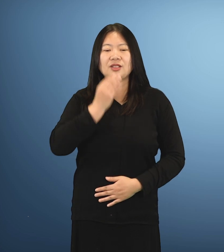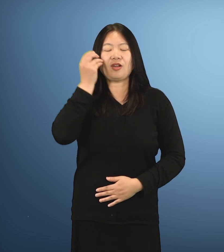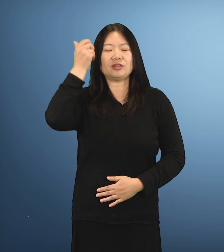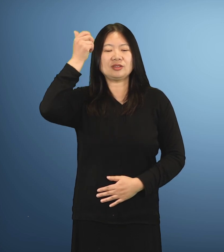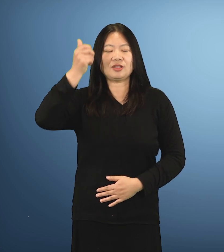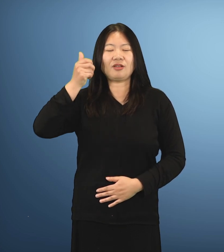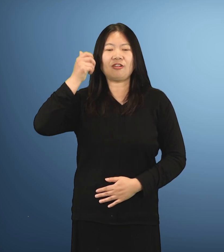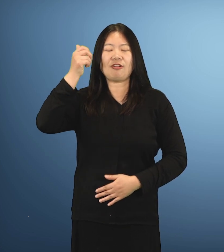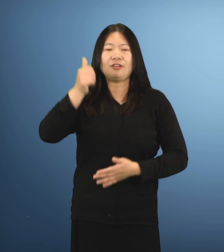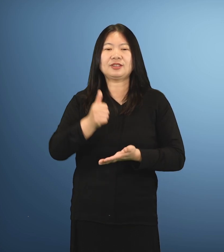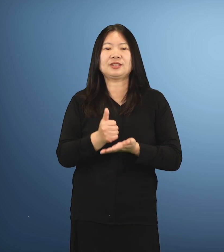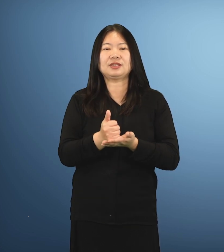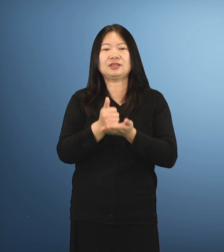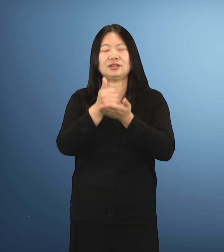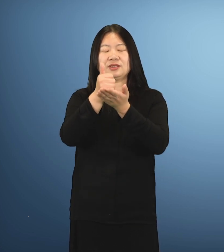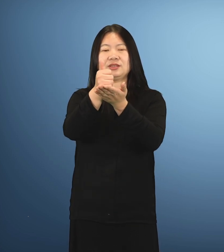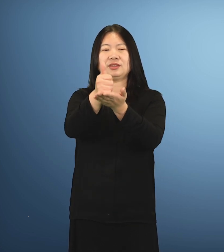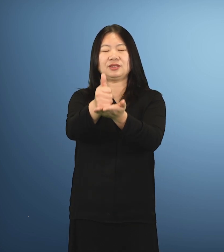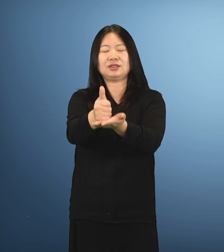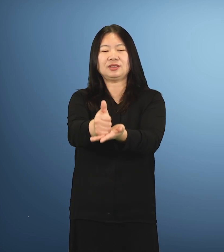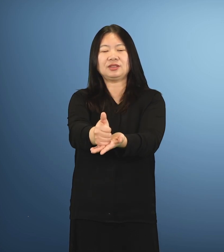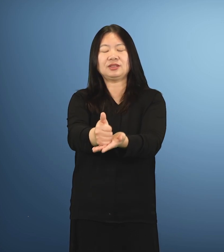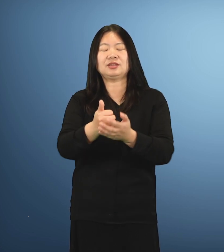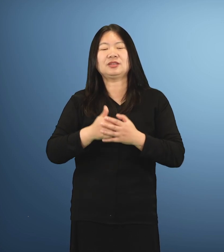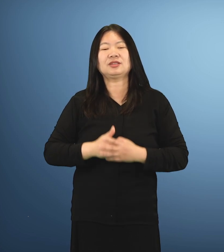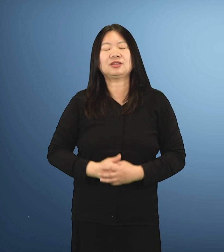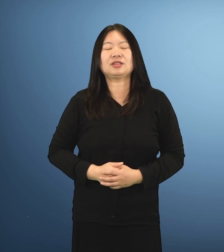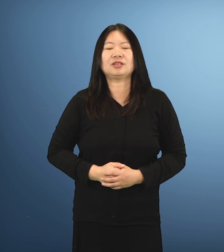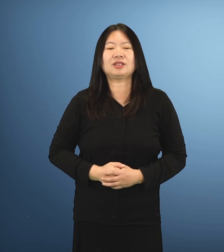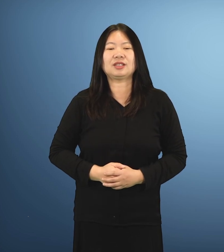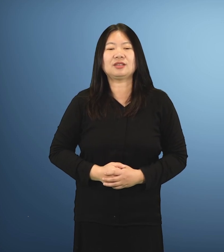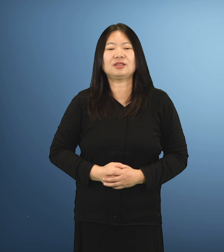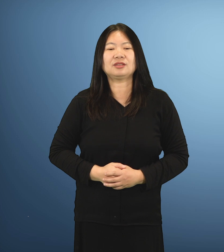따스한 성령이